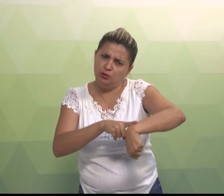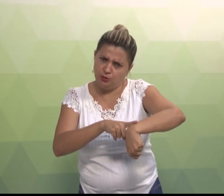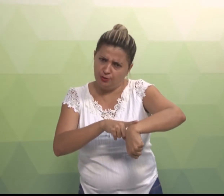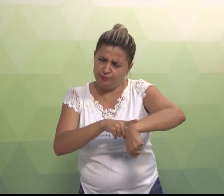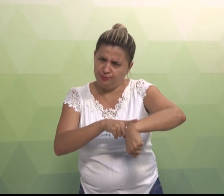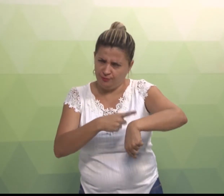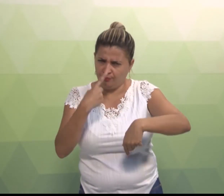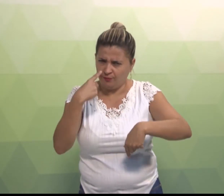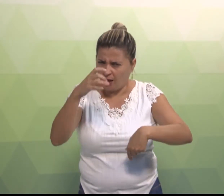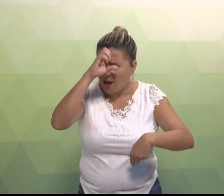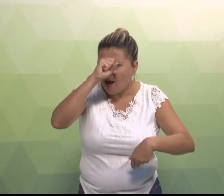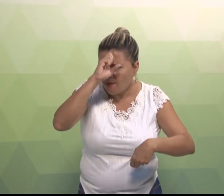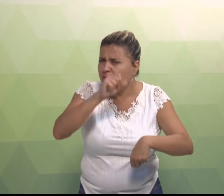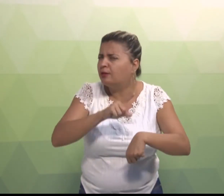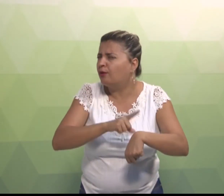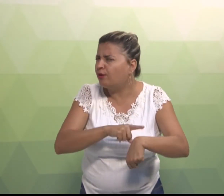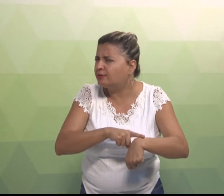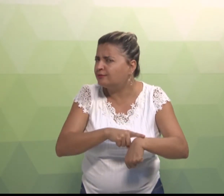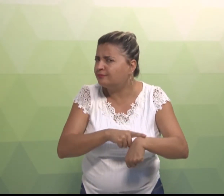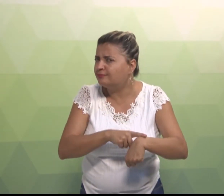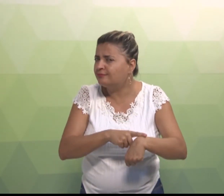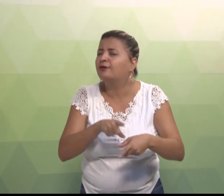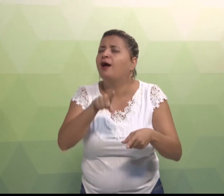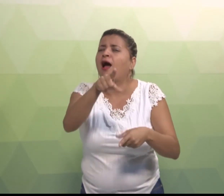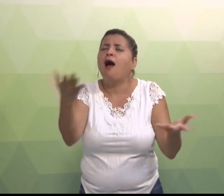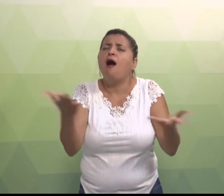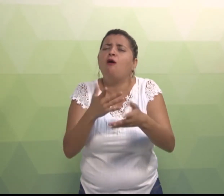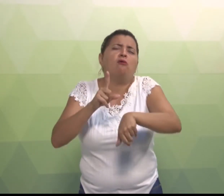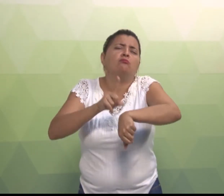meu rosto. Aprenderam? Quantas horas? E